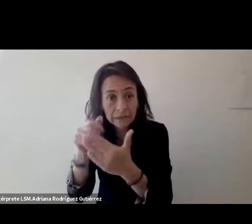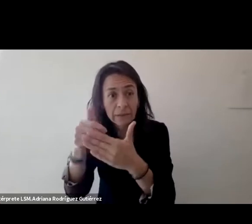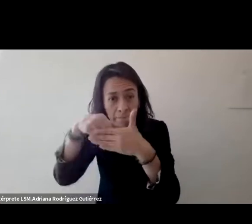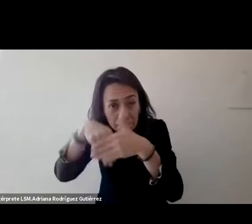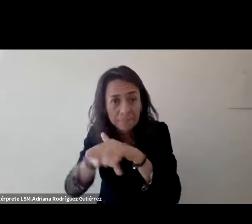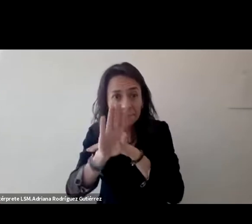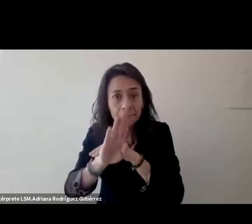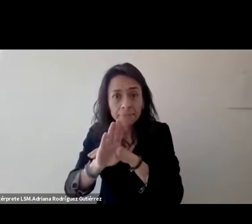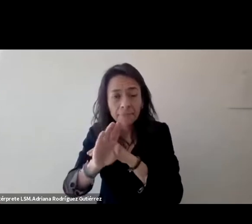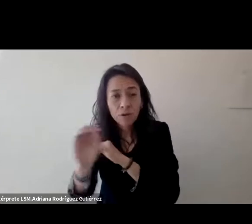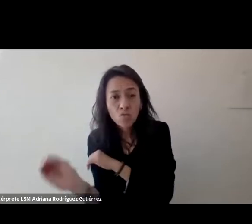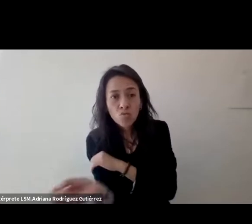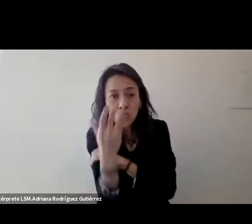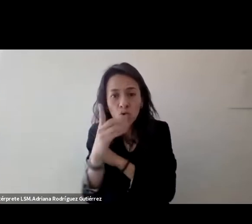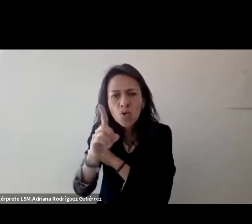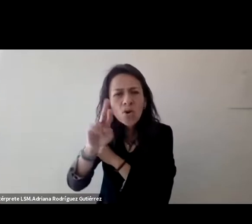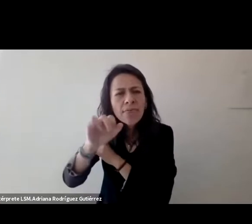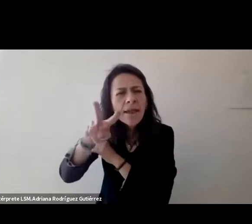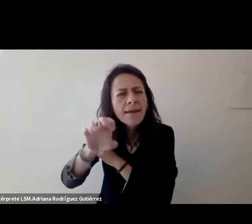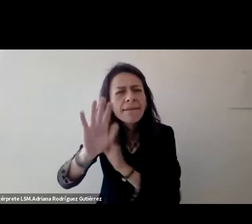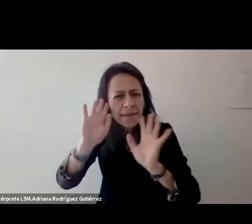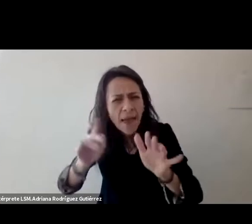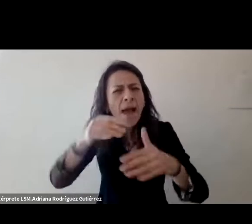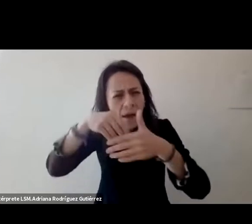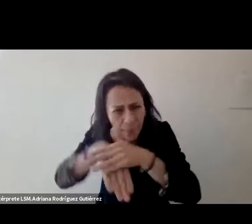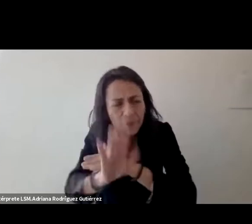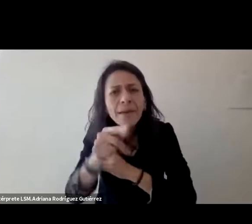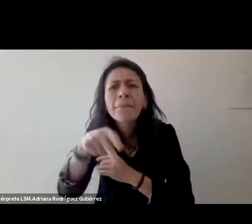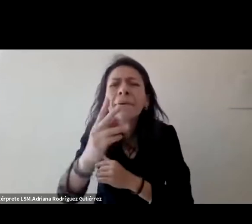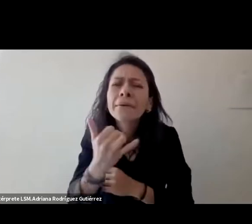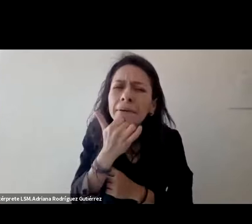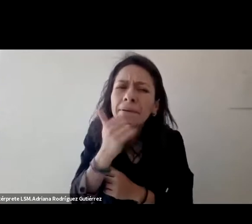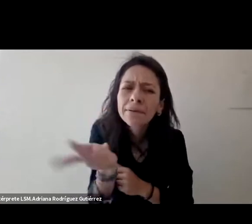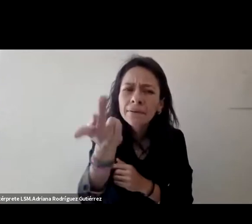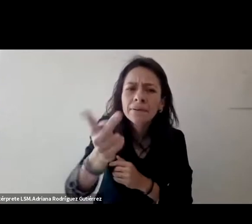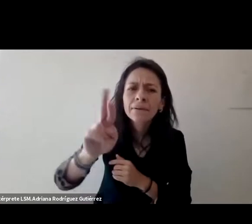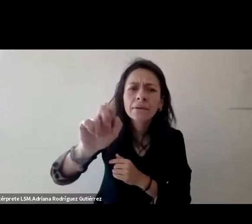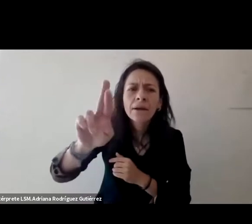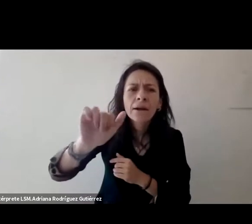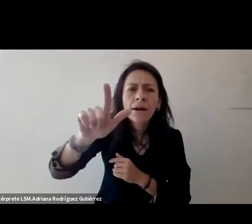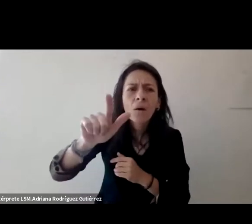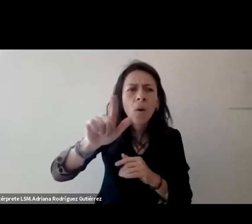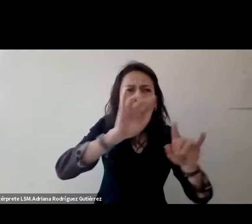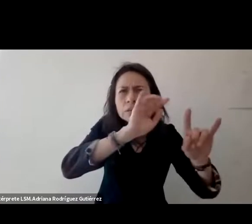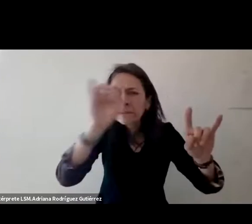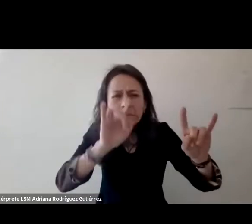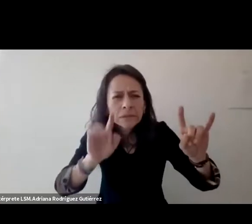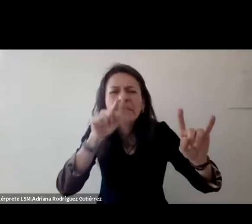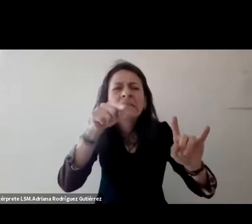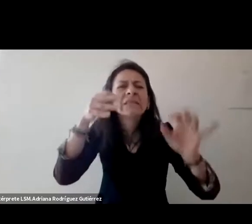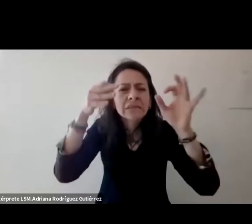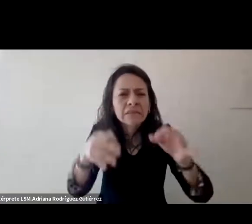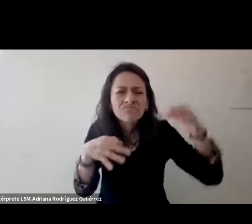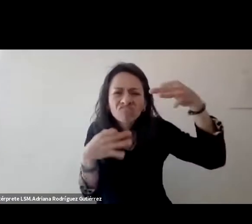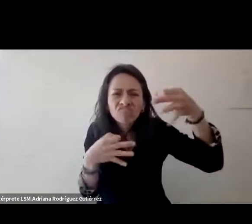Drive, pero ¿cuál es el nombre del documento? Raúl, ¿nos puedes decir cuál es el nombre del documento que van a, cómo